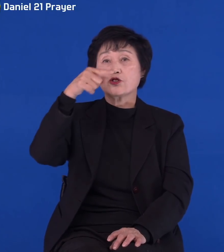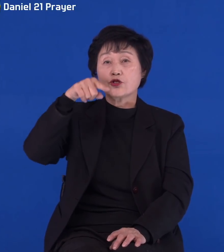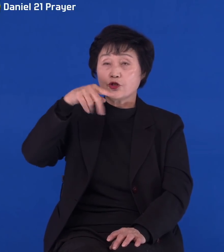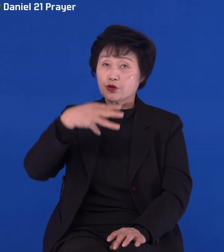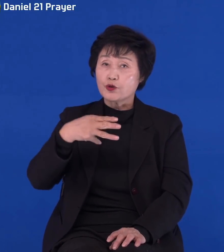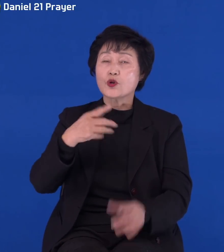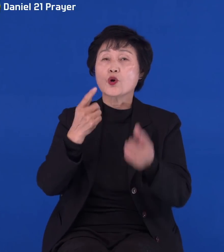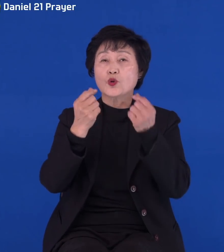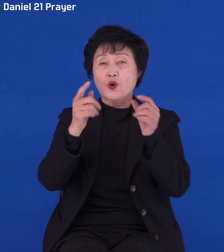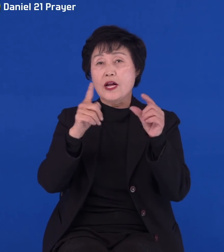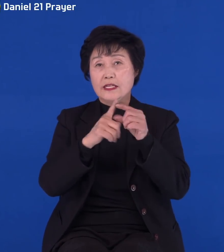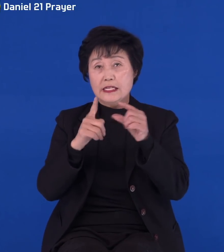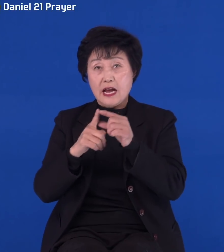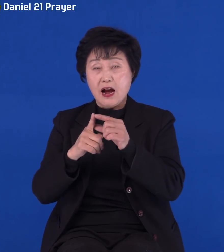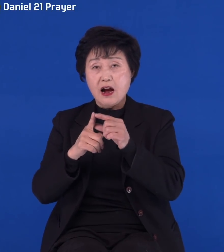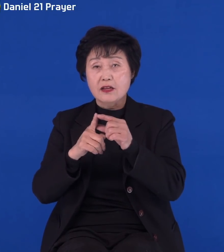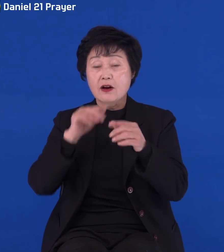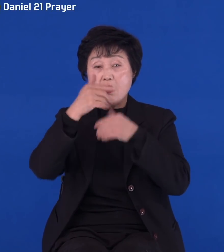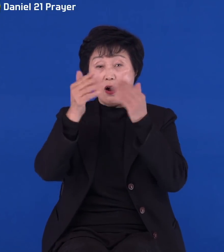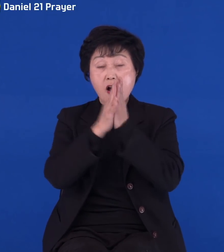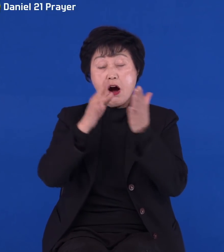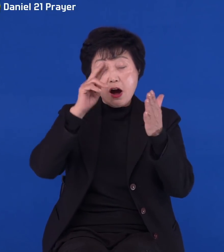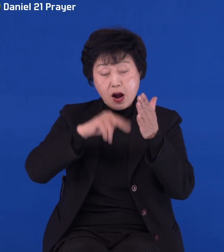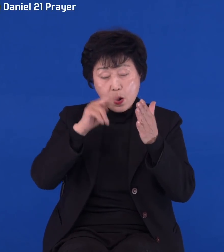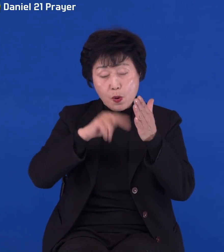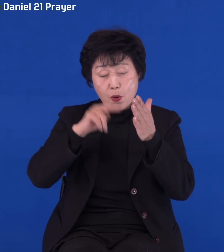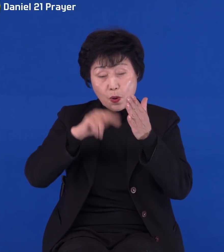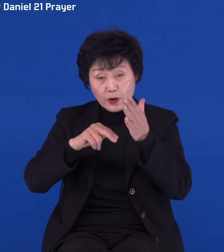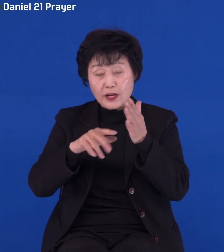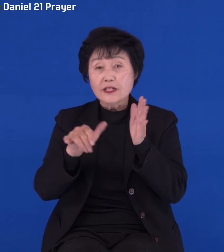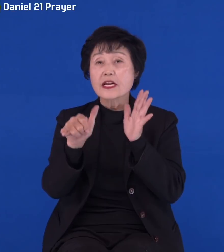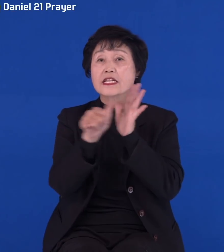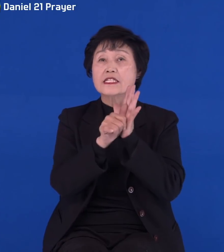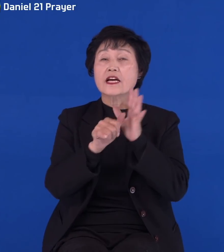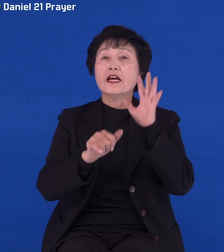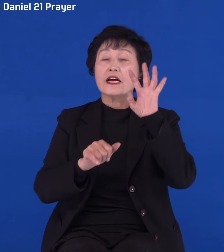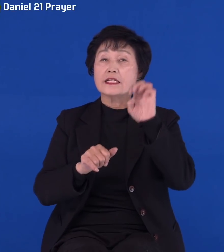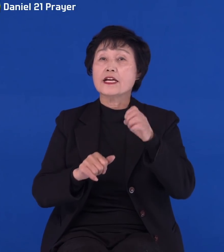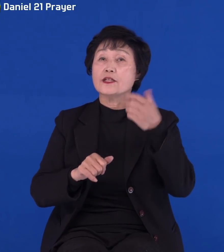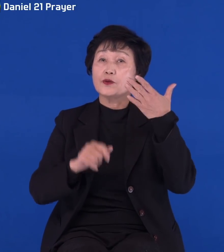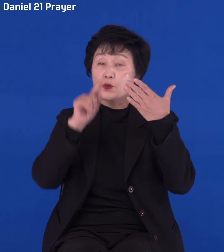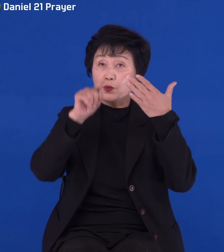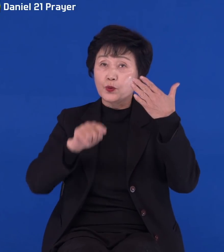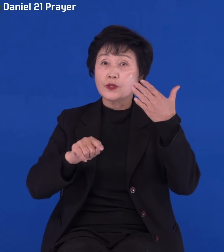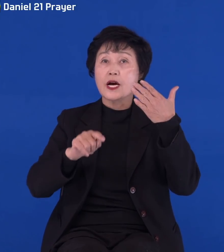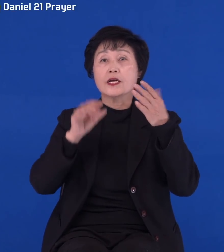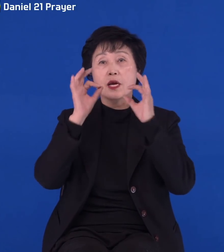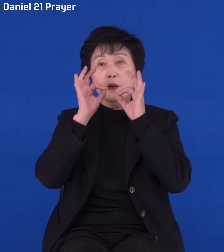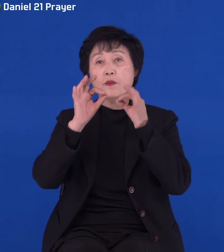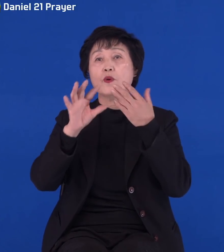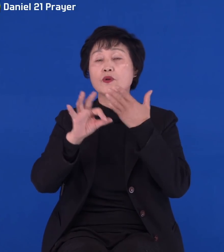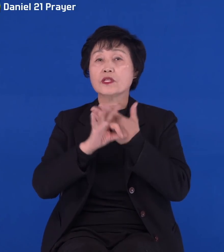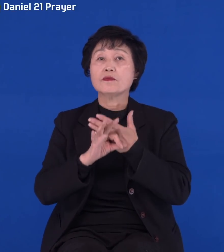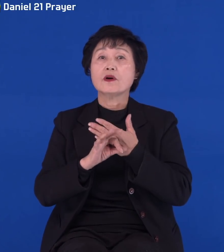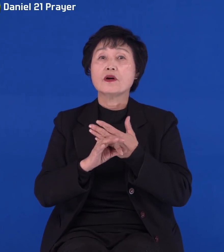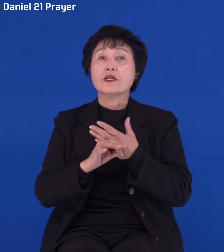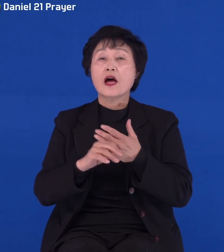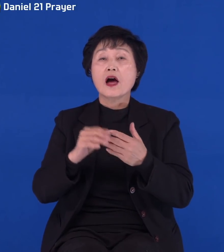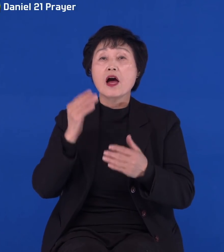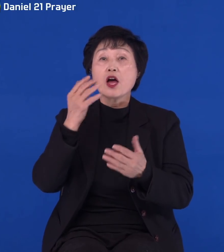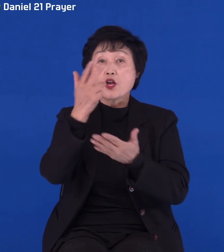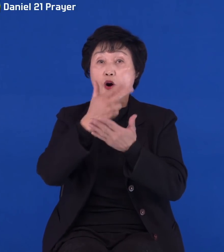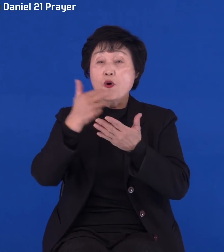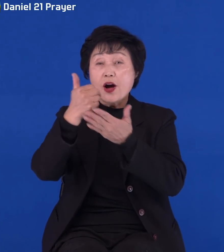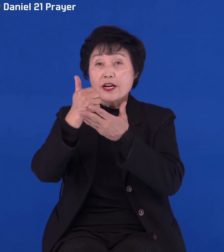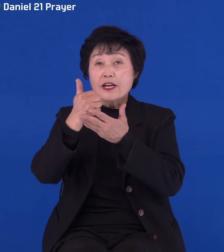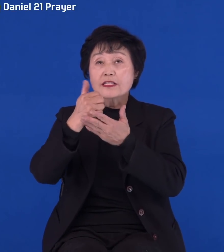여기는가? 성경을 읽고 또 읽고 또 읽어봤는데 이사야 49장 13절로 16절에 보니 이런 말씀이 있습니다. 여호와께서 그의